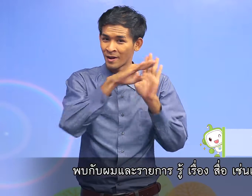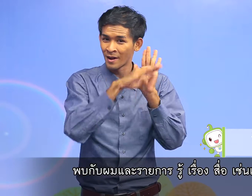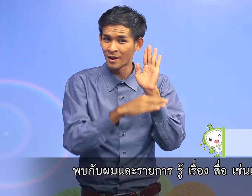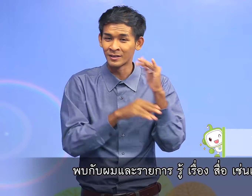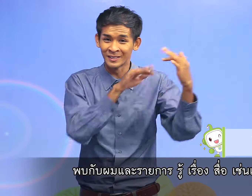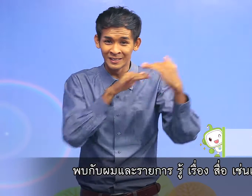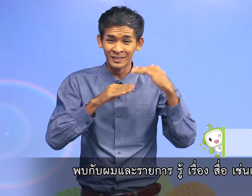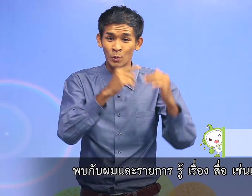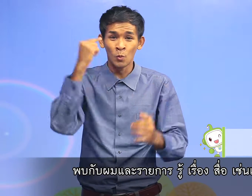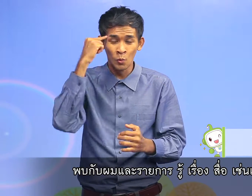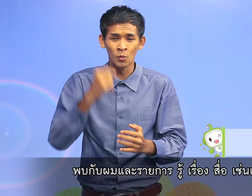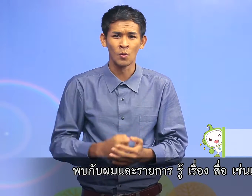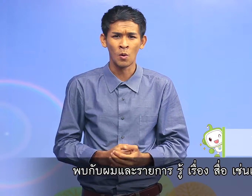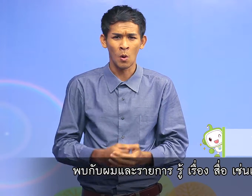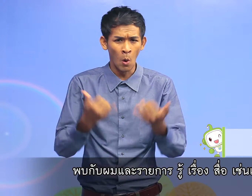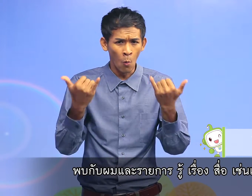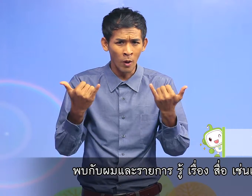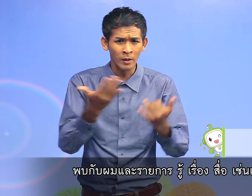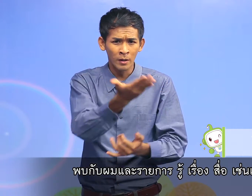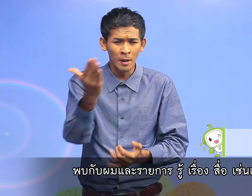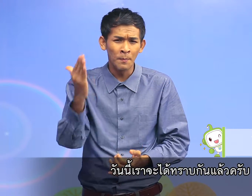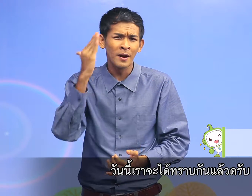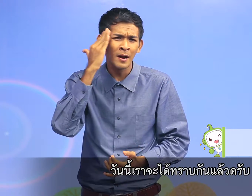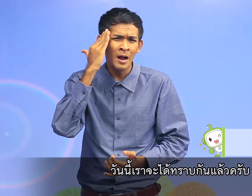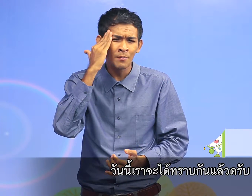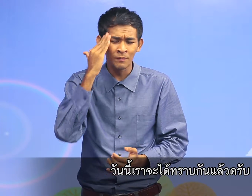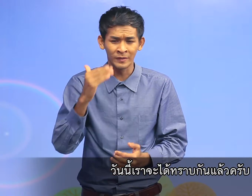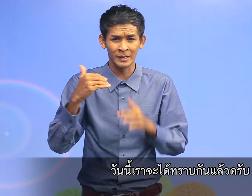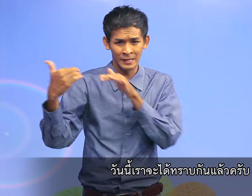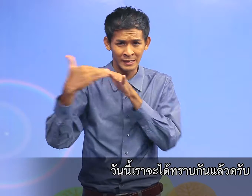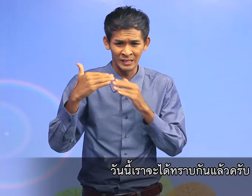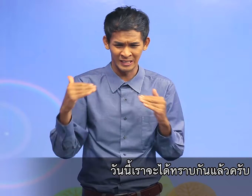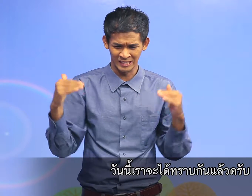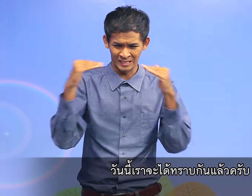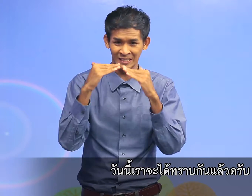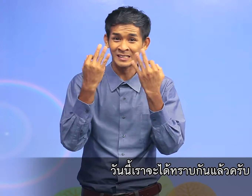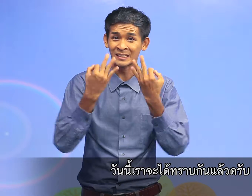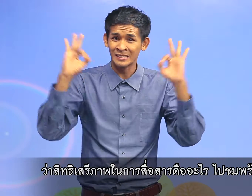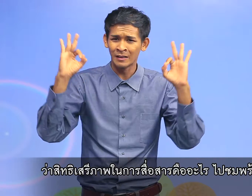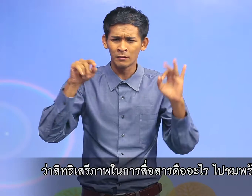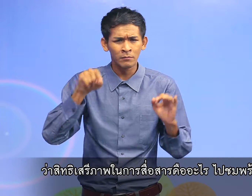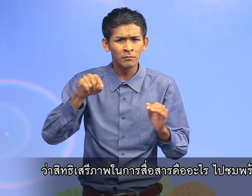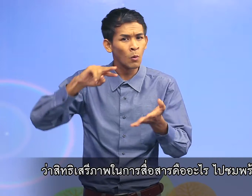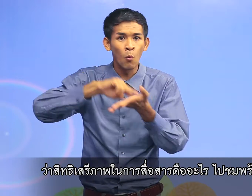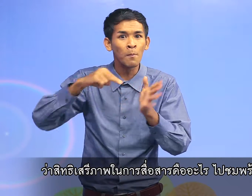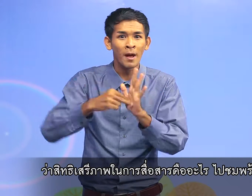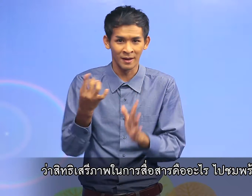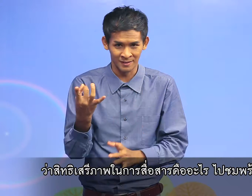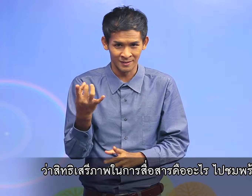พบกับผมและรายการรู้เรื่องสื่อเช่นเคยนะครับวันนี้เราจะได้ทราบกันแล้วนะครับว่าสิทธิเสรีภาพในการสื่อสารคืออะ